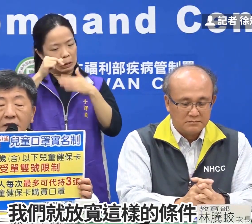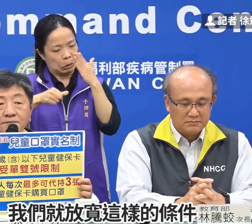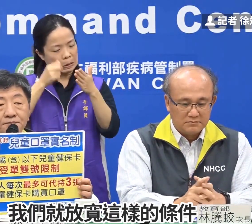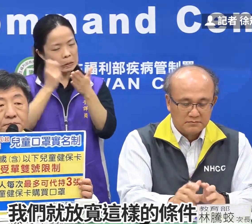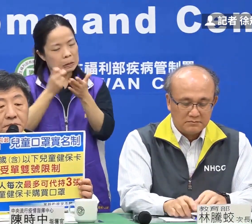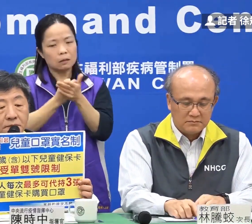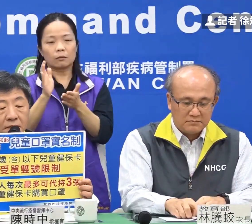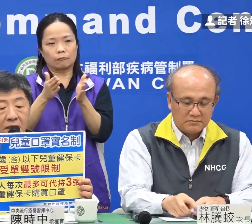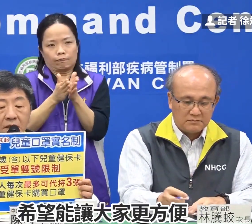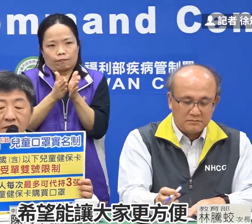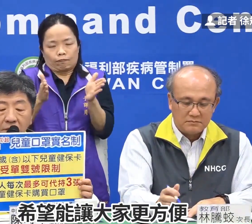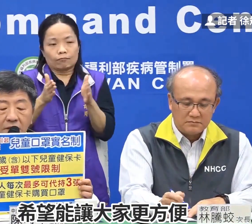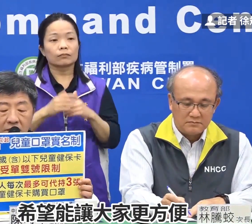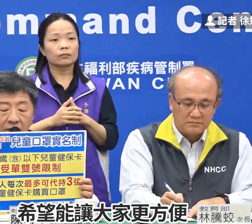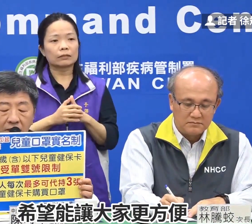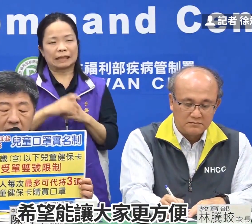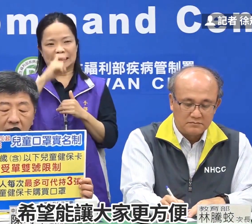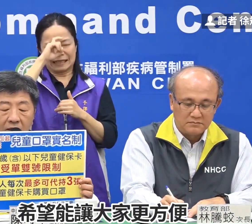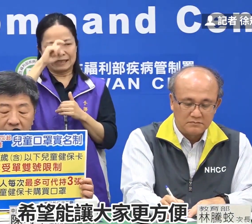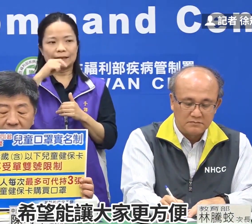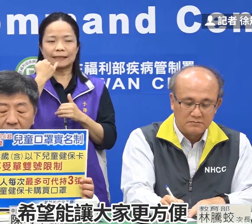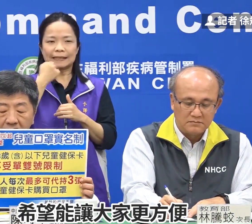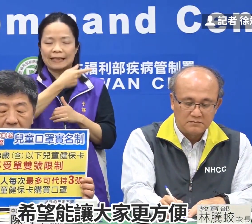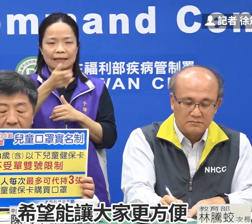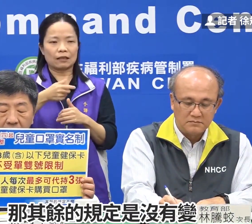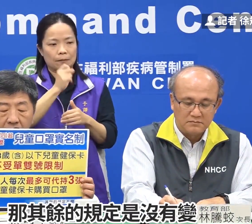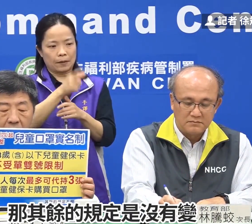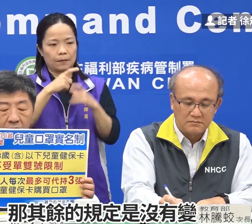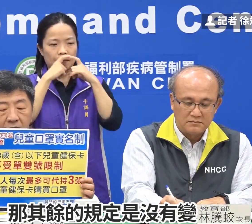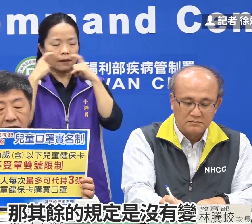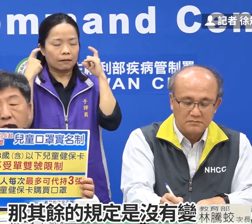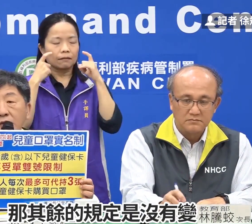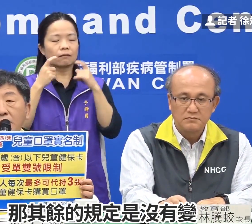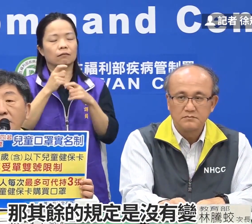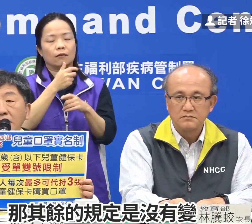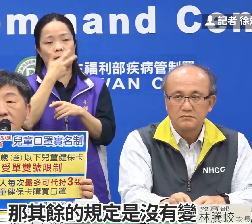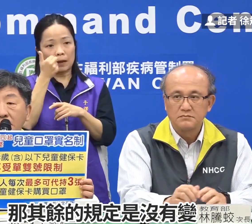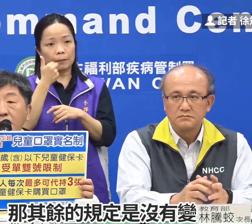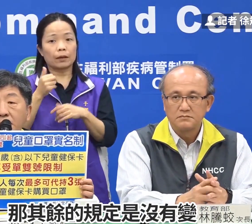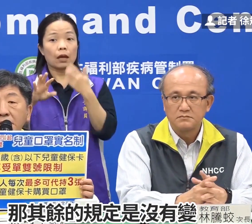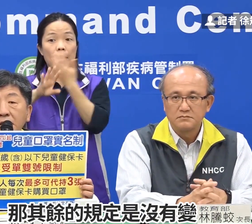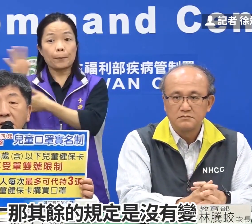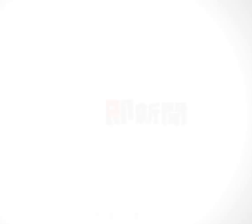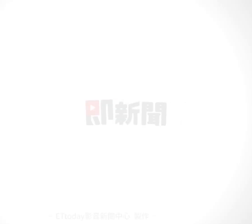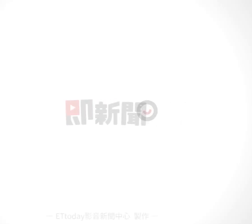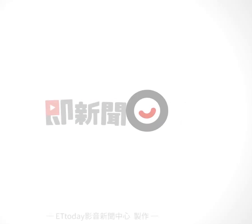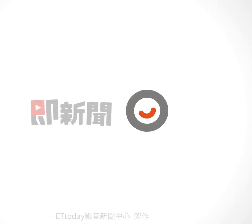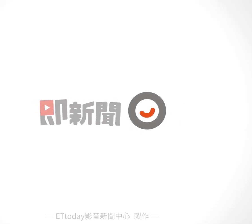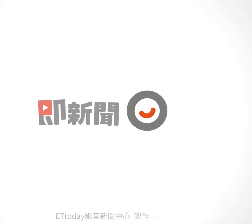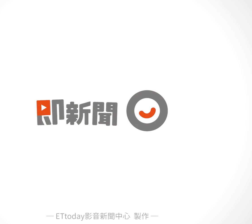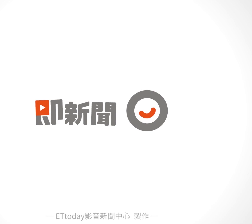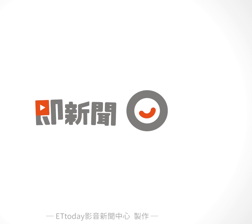的条件，希望能让大家更方便。好，那其余的规定是没有变。